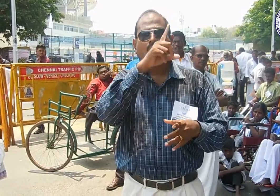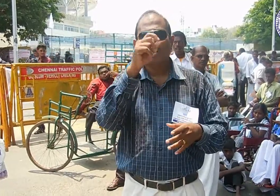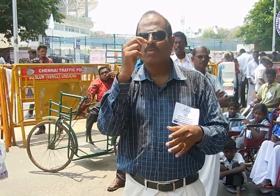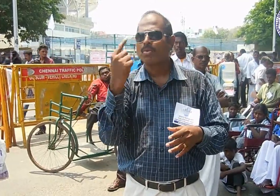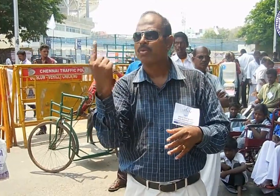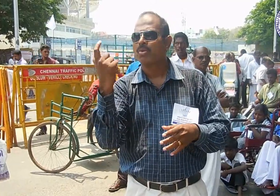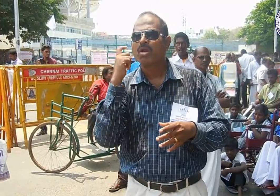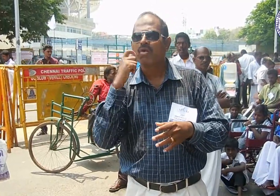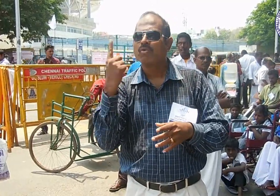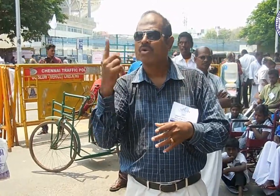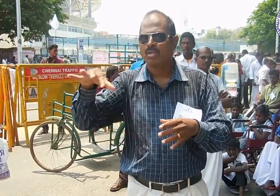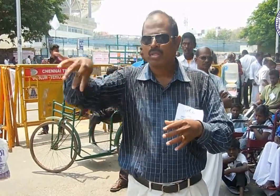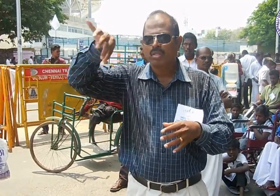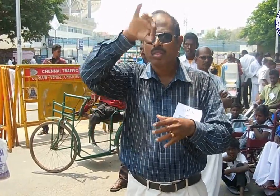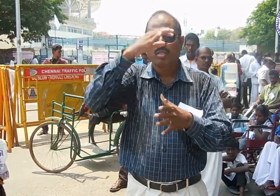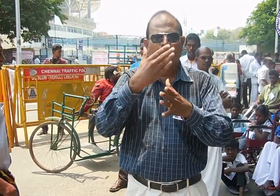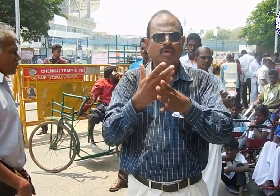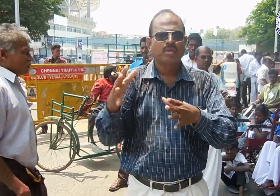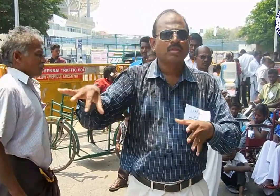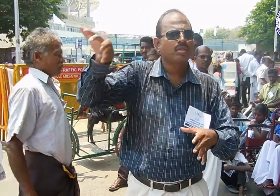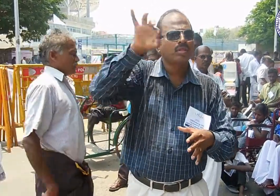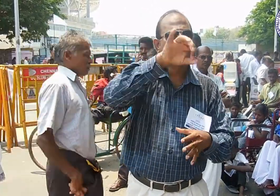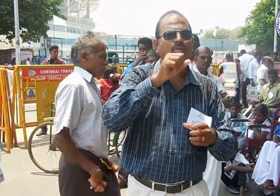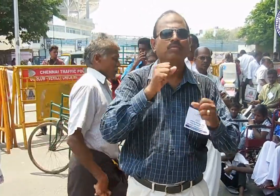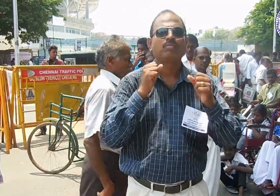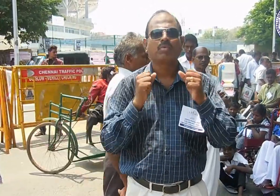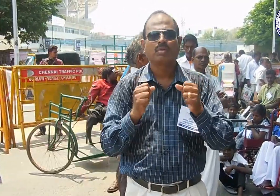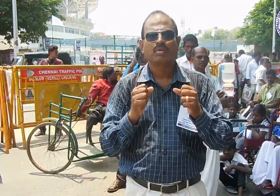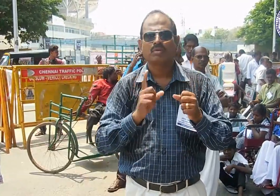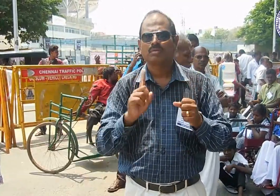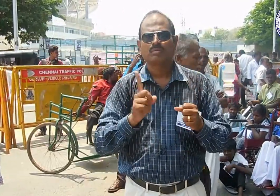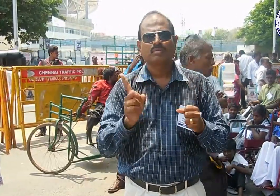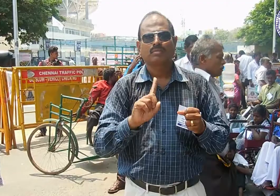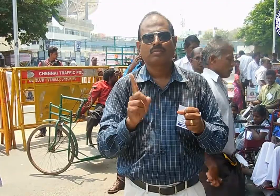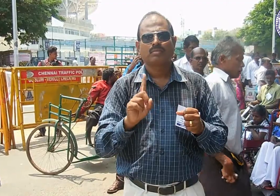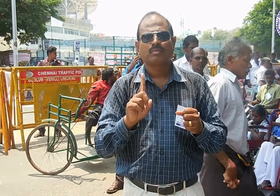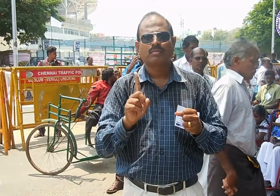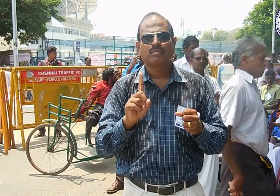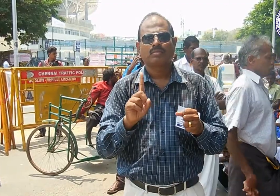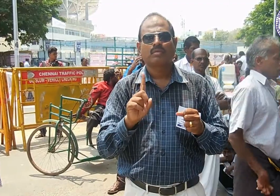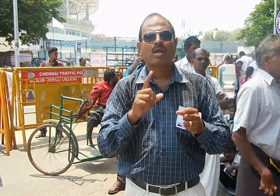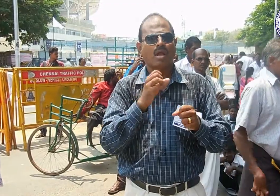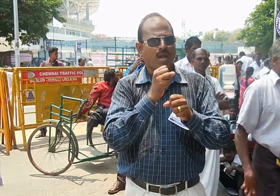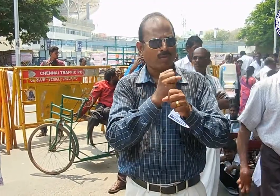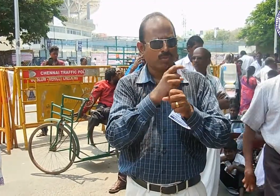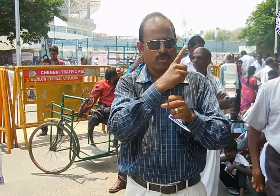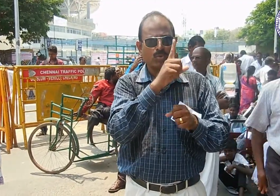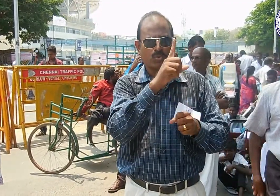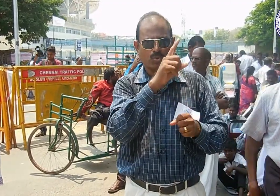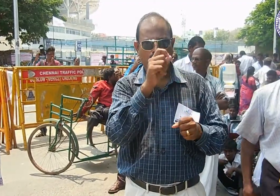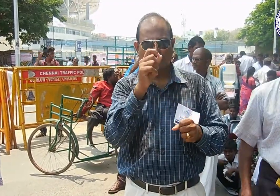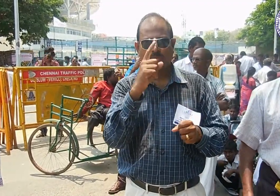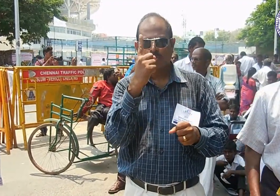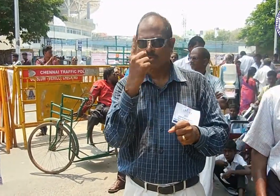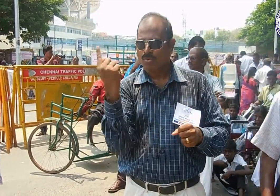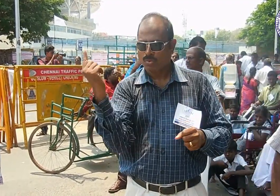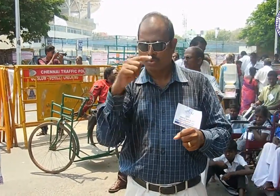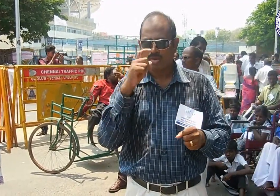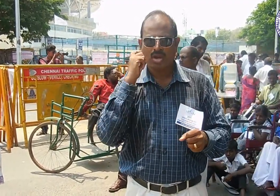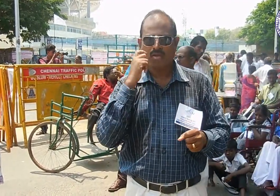1974 அரசாணையை பின்பற்ற காரணத்தினால அதை ரத்து செய்து எந்த ஒரு விதியும் இல்லாமல்